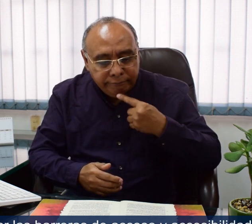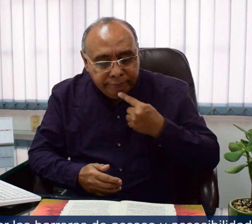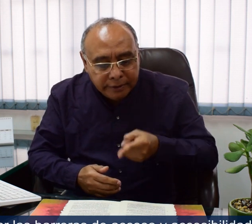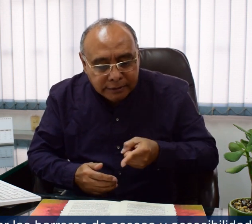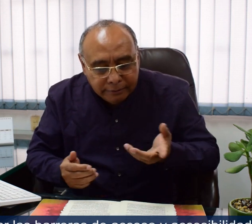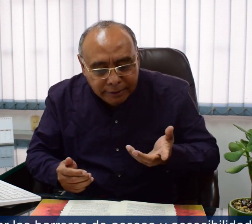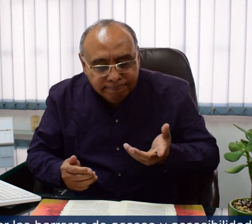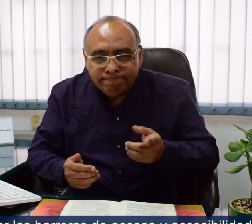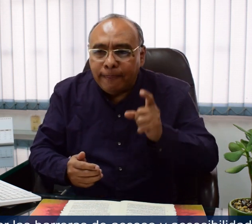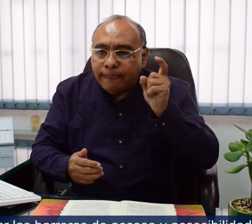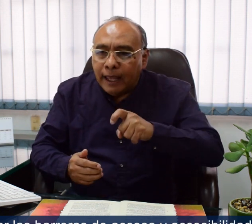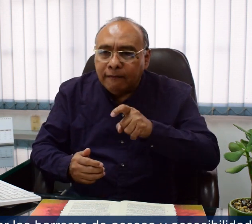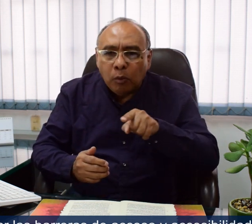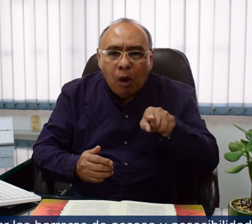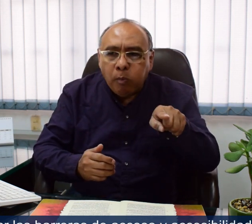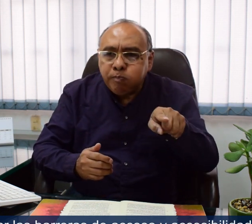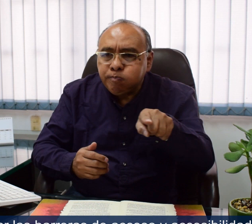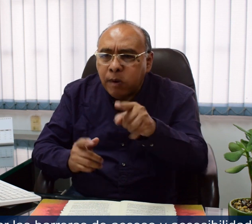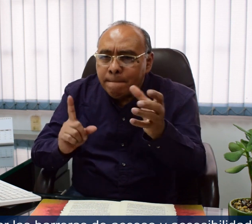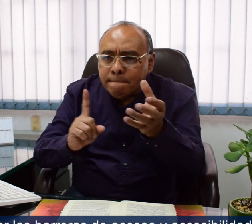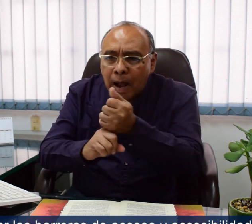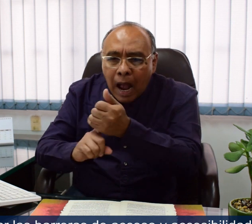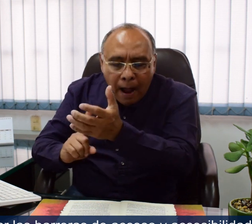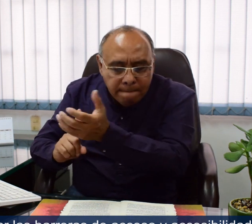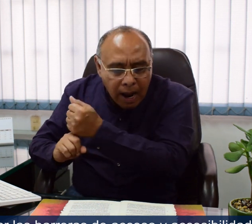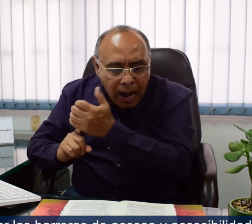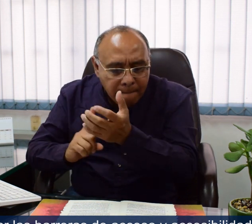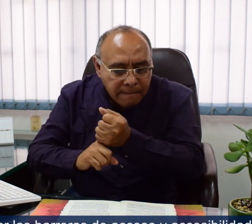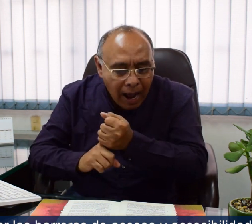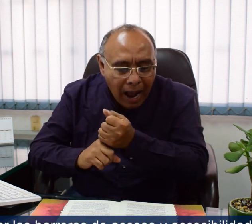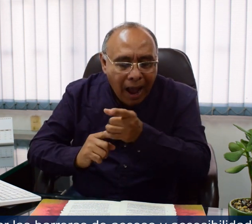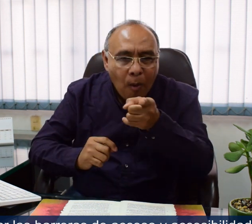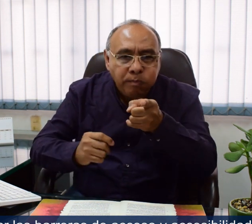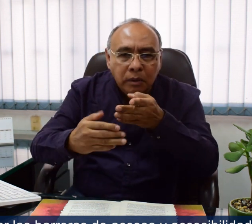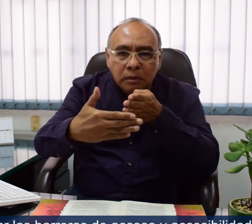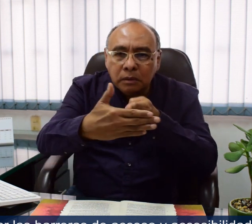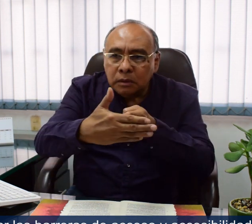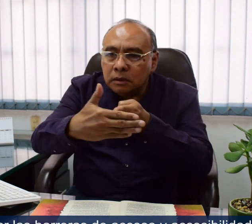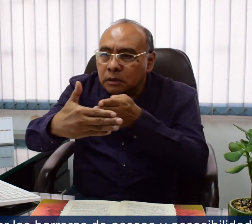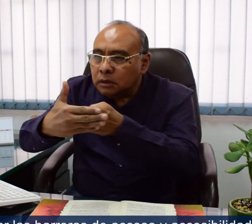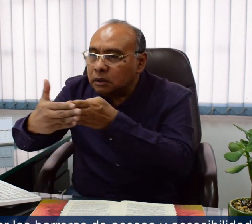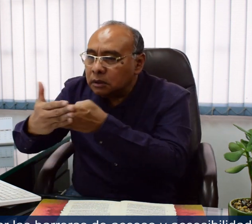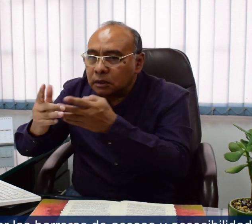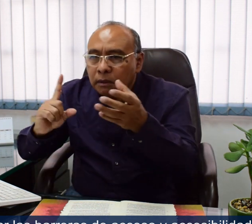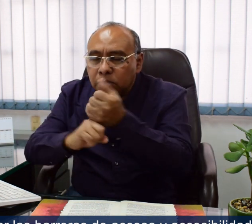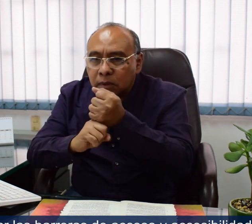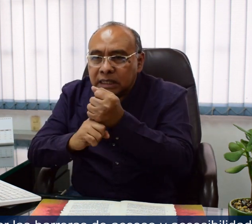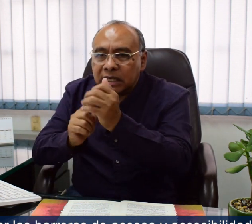para identificar las barreras de acceso y accesibilidad a espacios, información y comunicación.